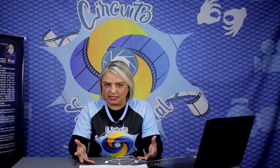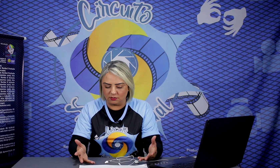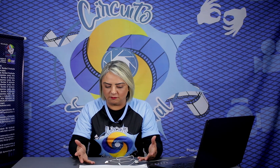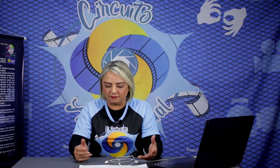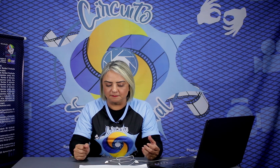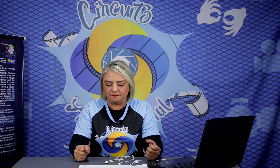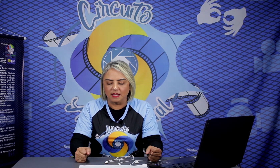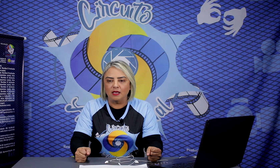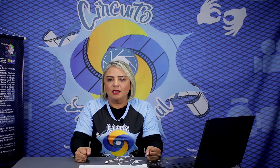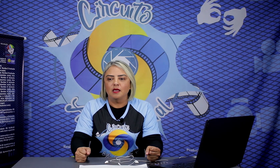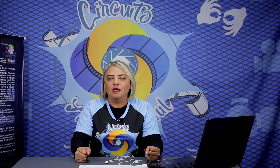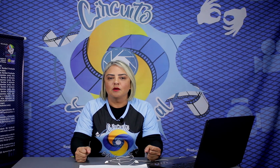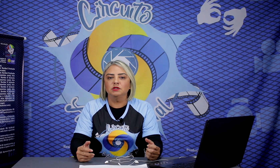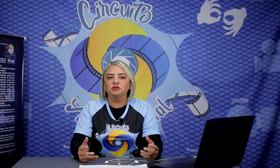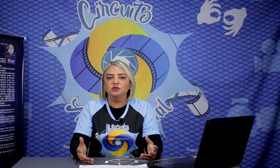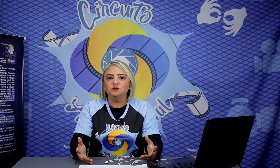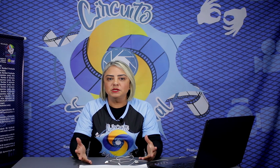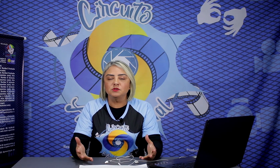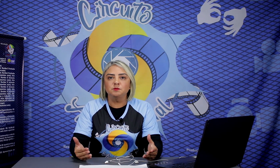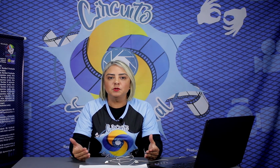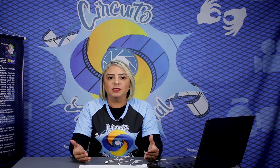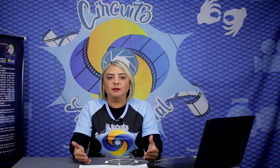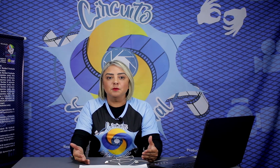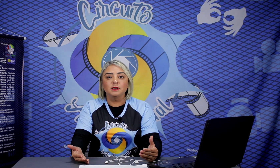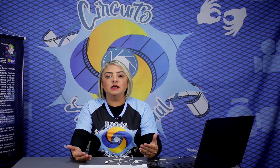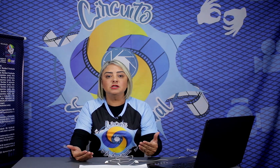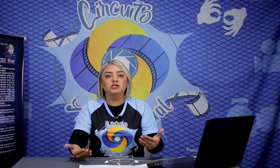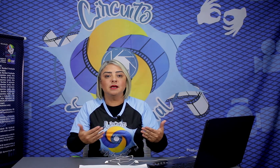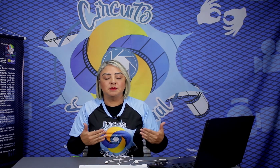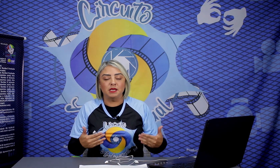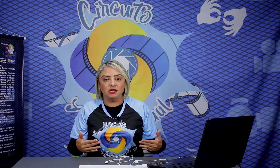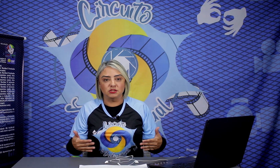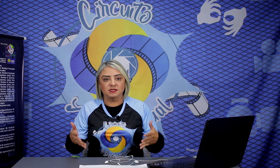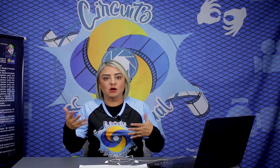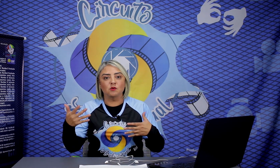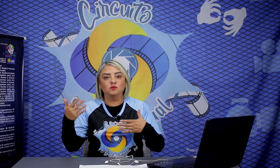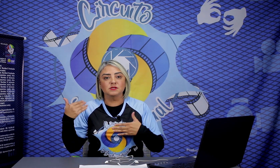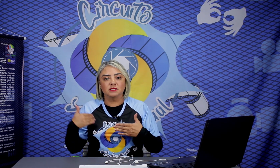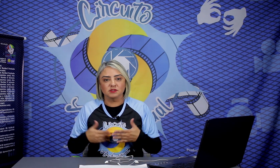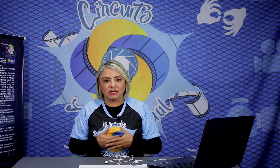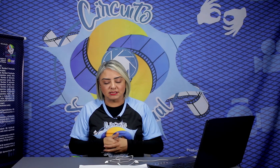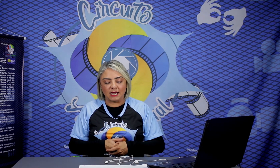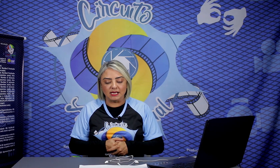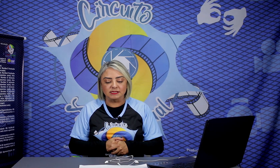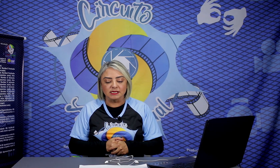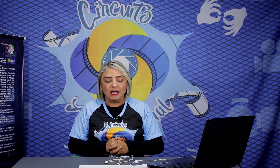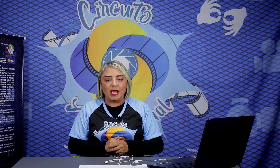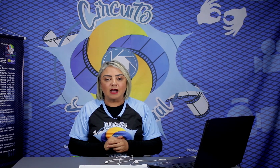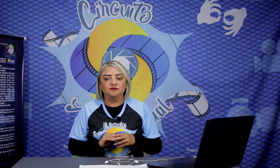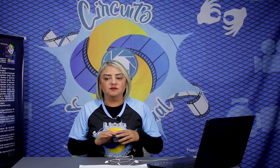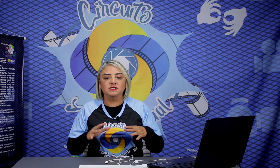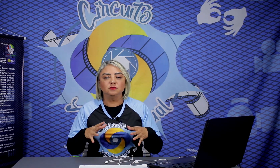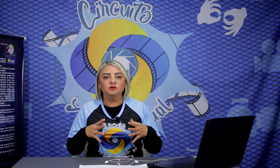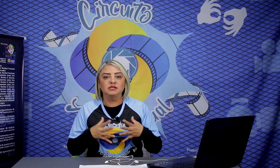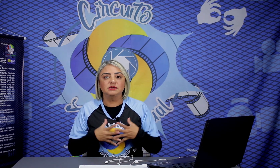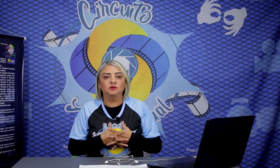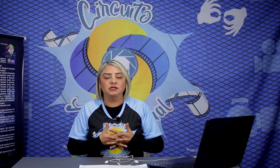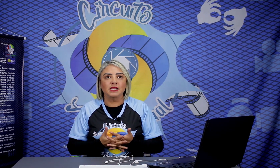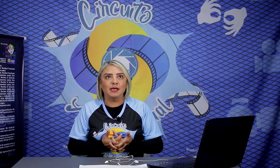nova. Quando eu digo isso, por quê? Porque antigamente, assim, alguns anos atrás, a função do